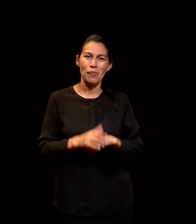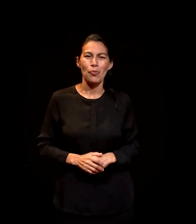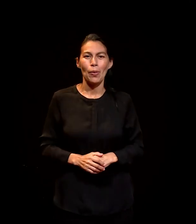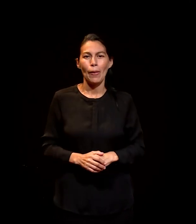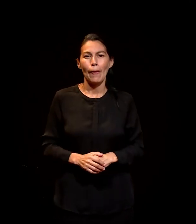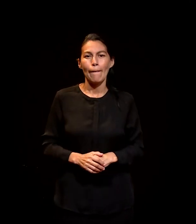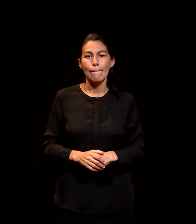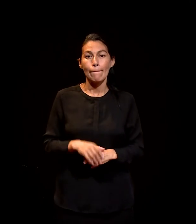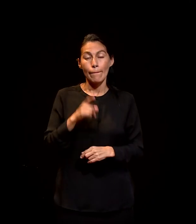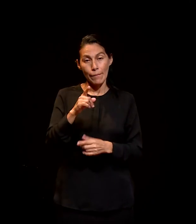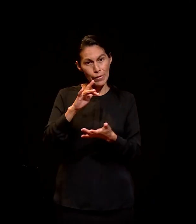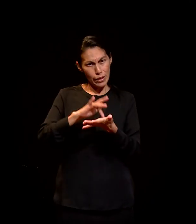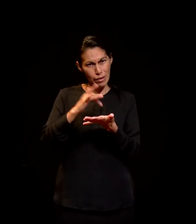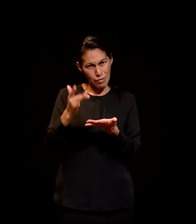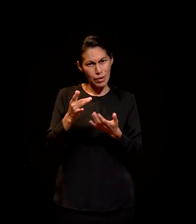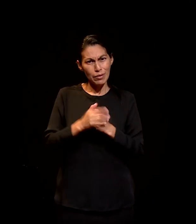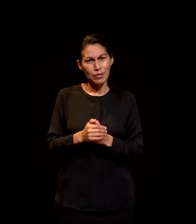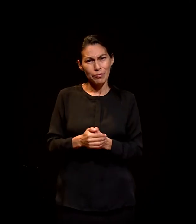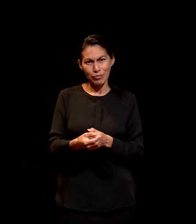los cimientos